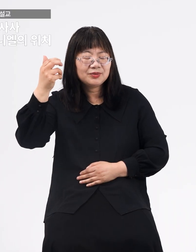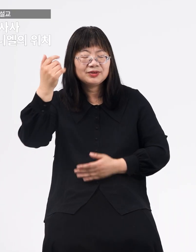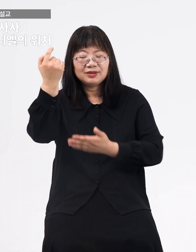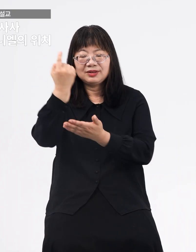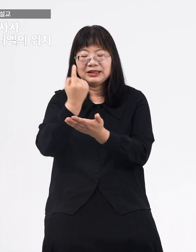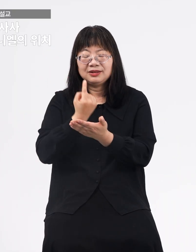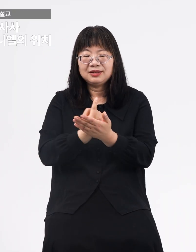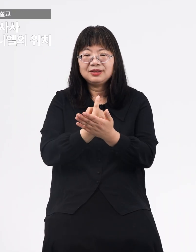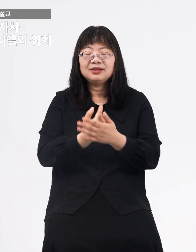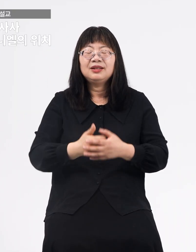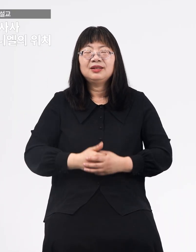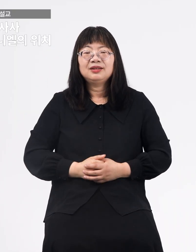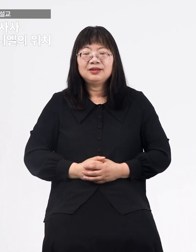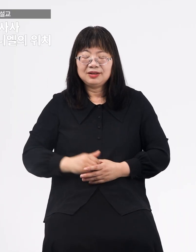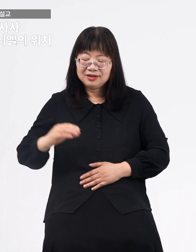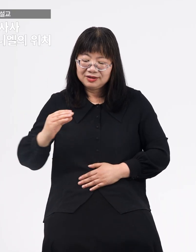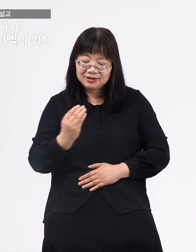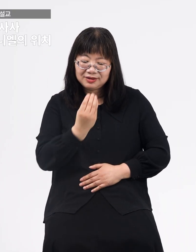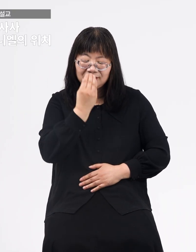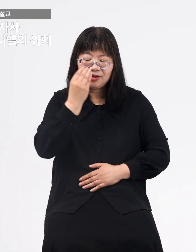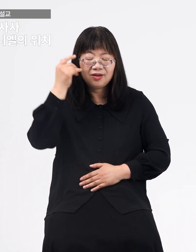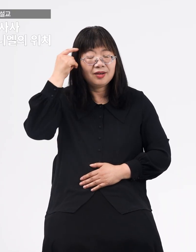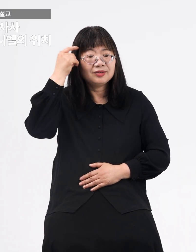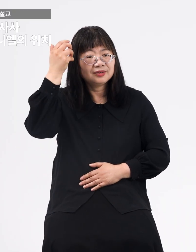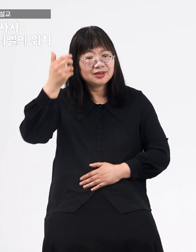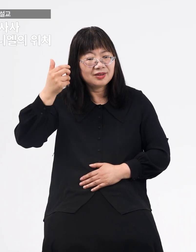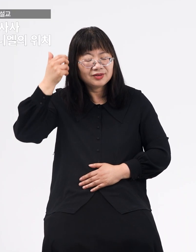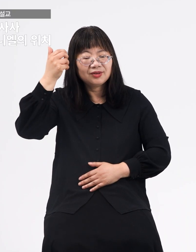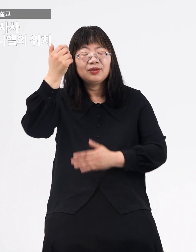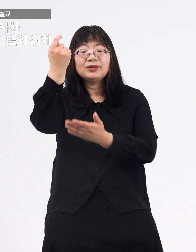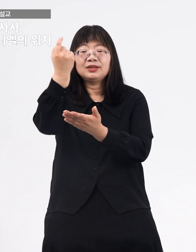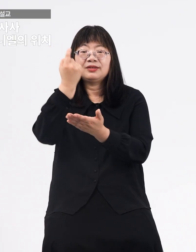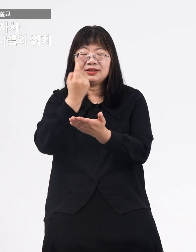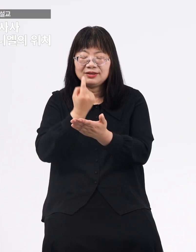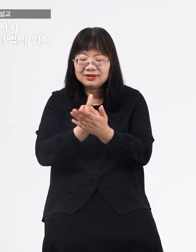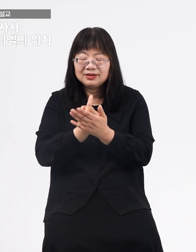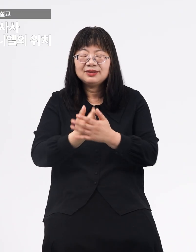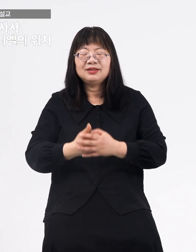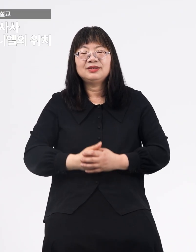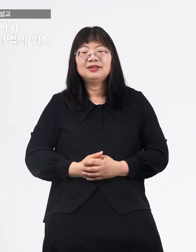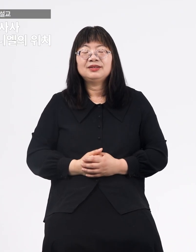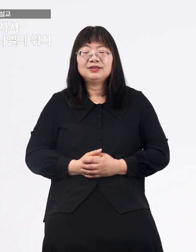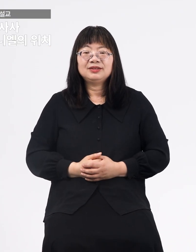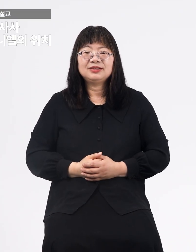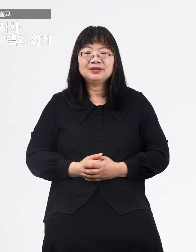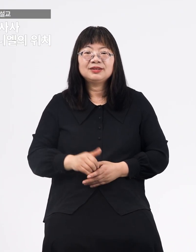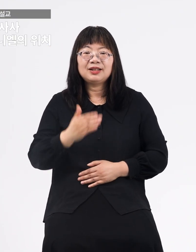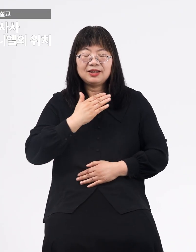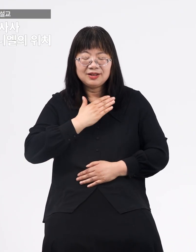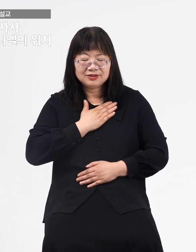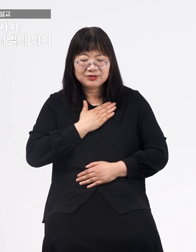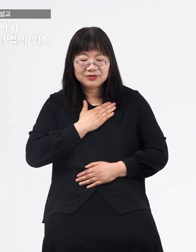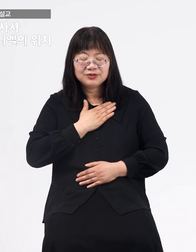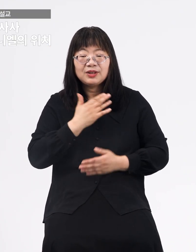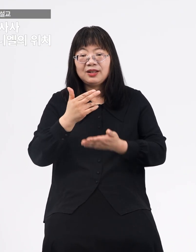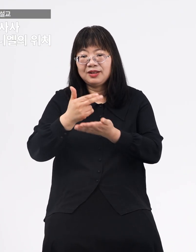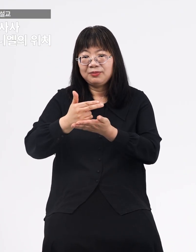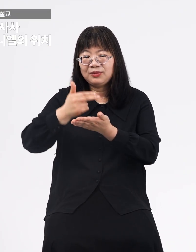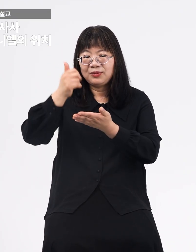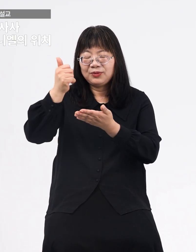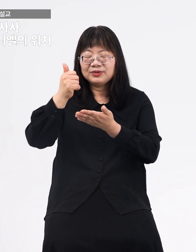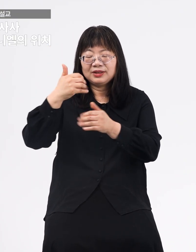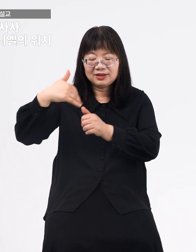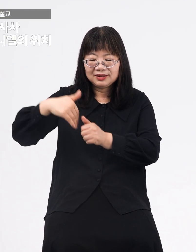성령이 오셨네. 성령이 오셨네. 내